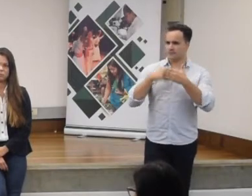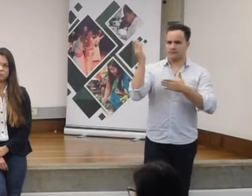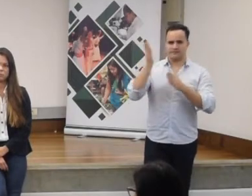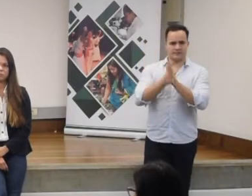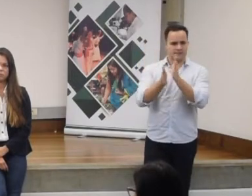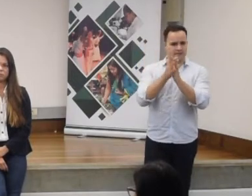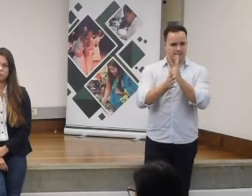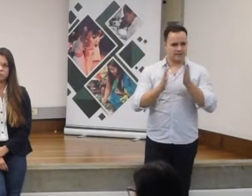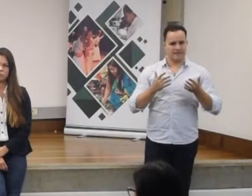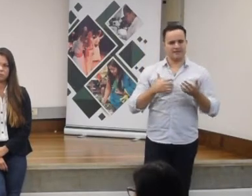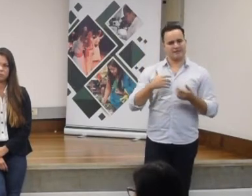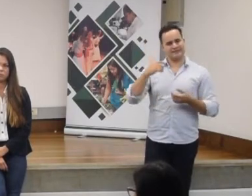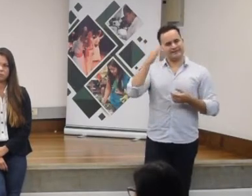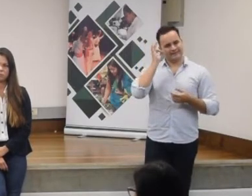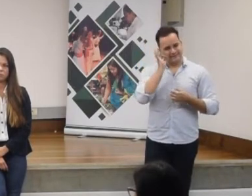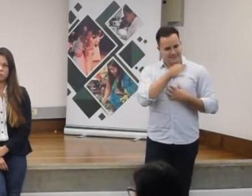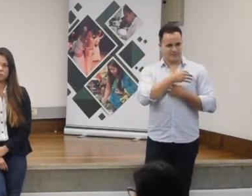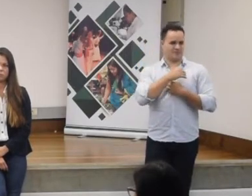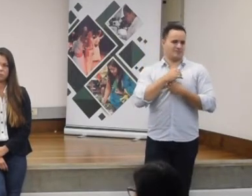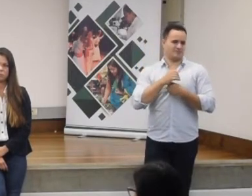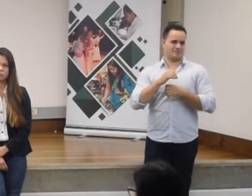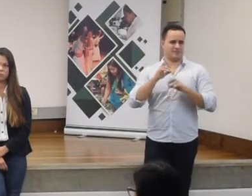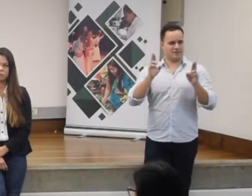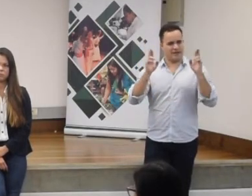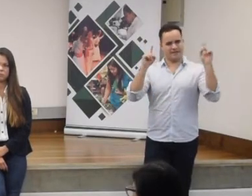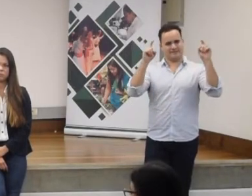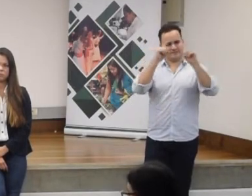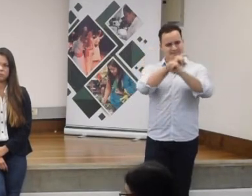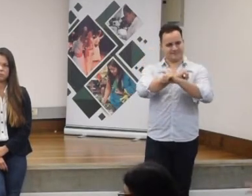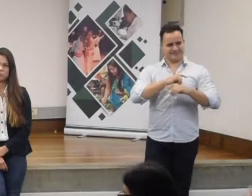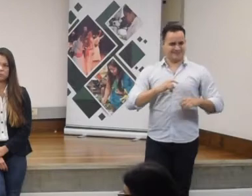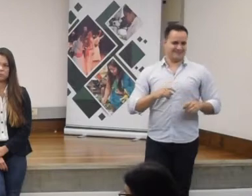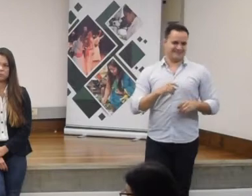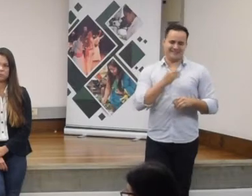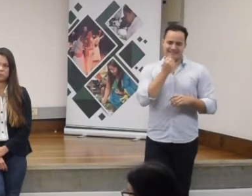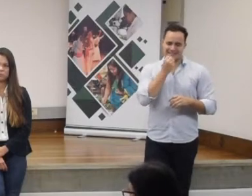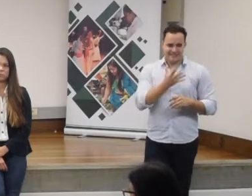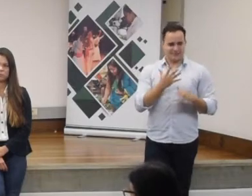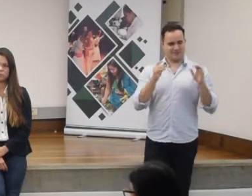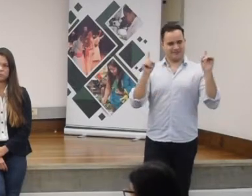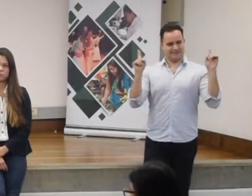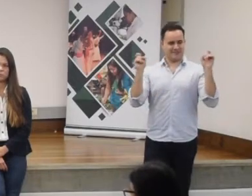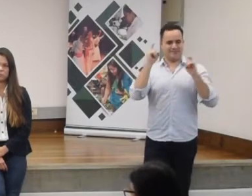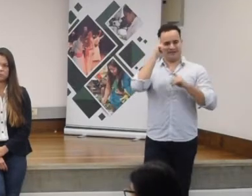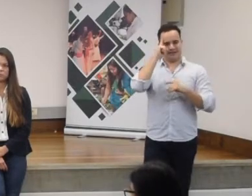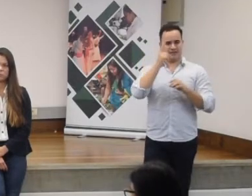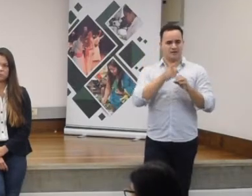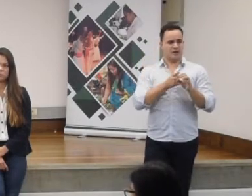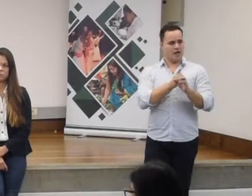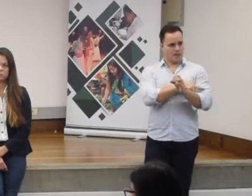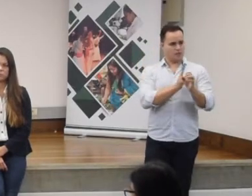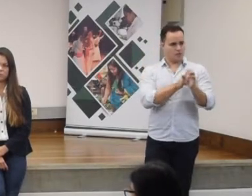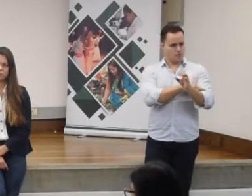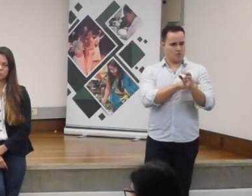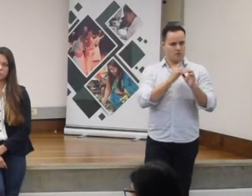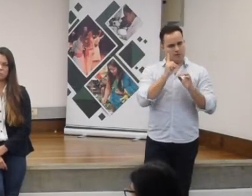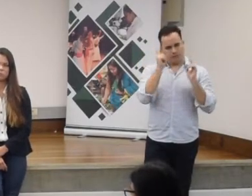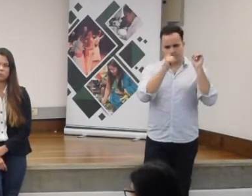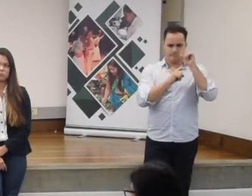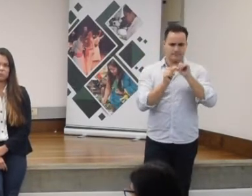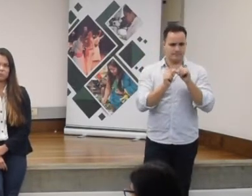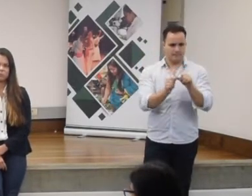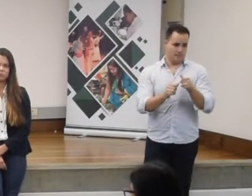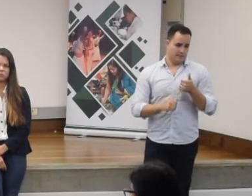de qué rico que estemos pensando, lo decía la vice, la permanencia más allá del abandono. Pero entonces eso también nos implica que